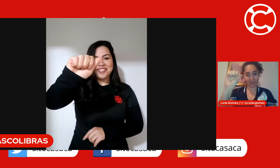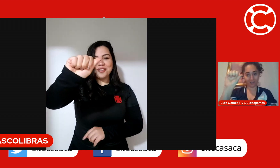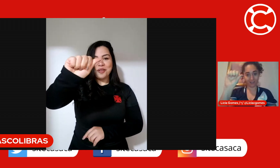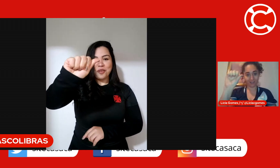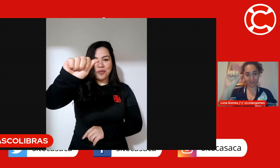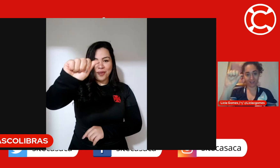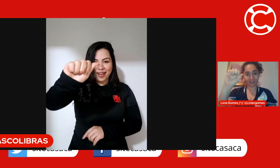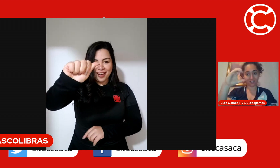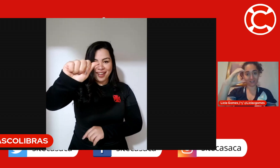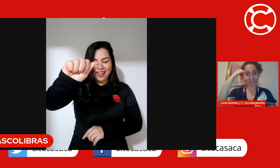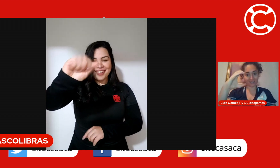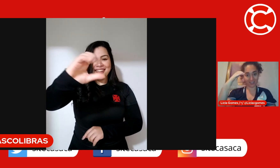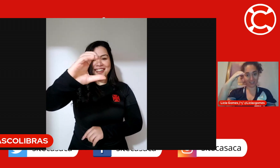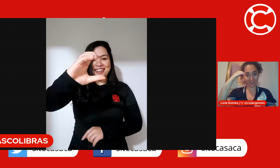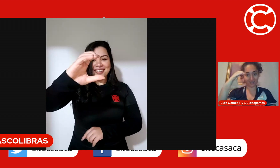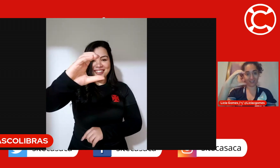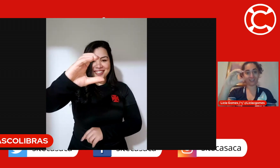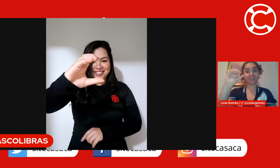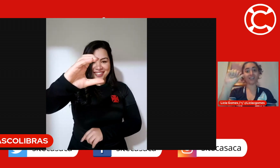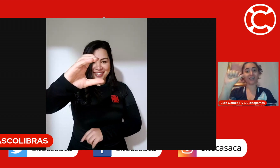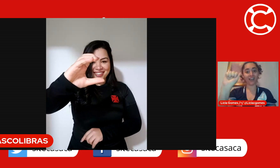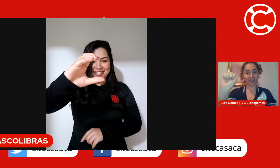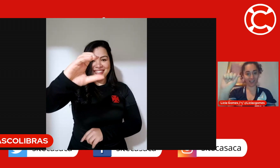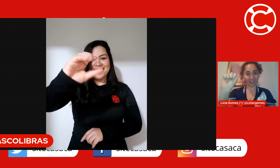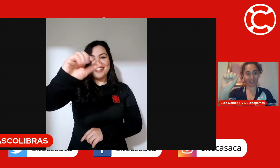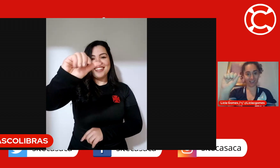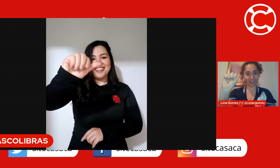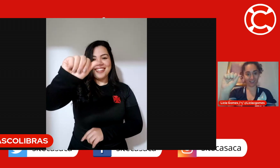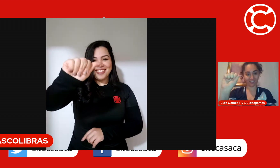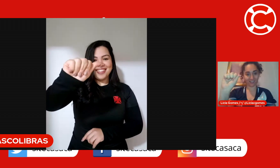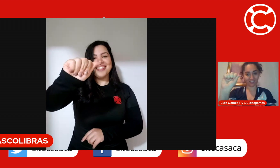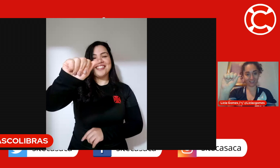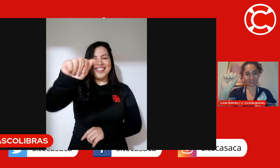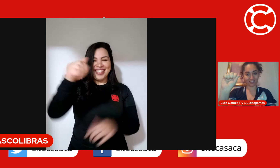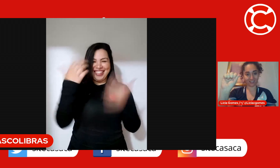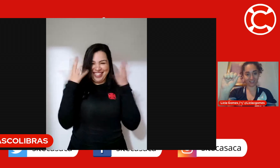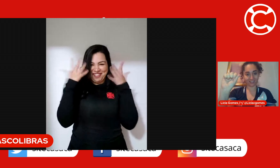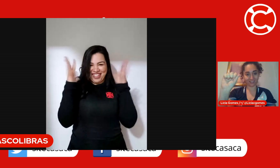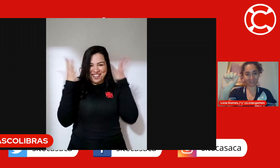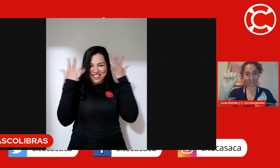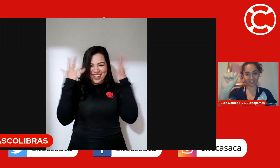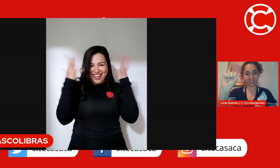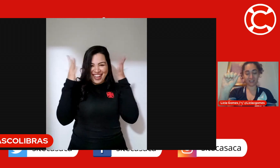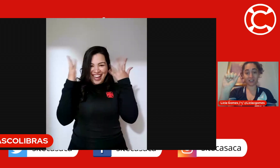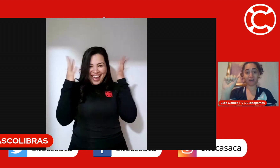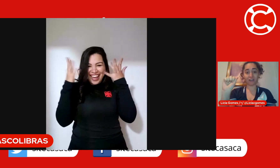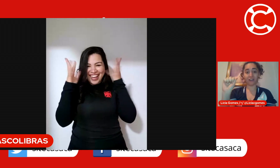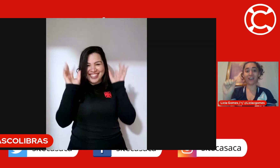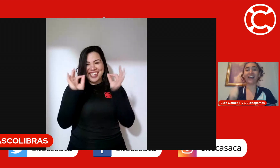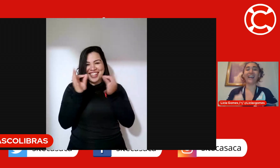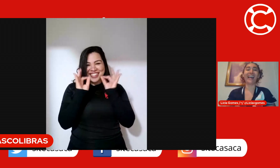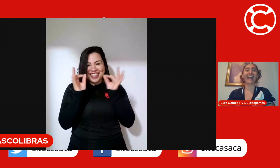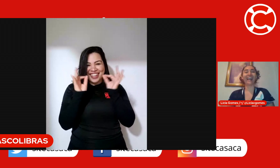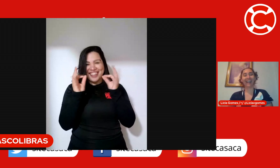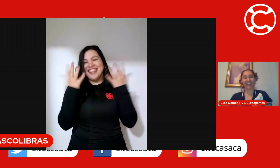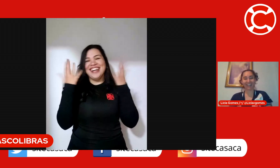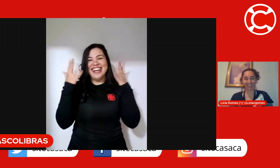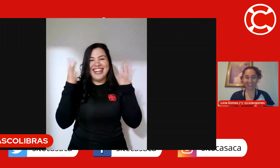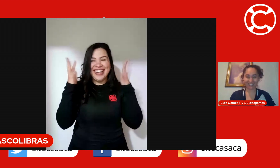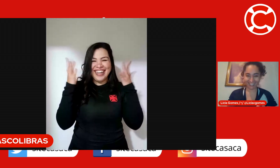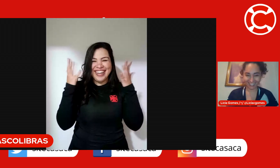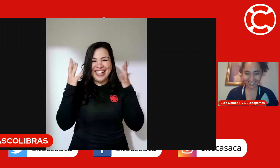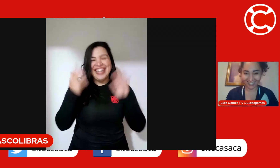A. C. A. Isso aí. Parabéns!